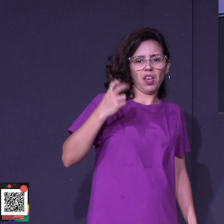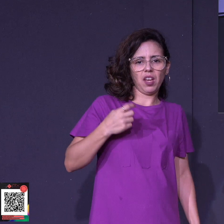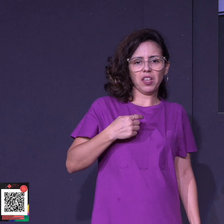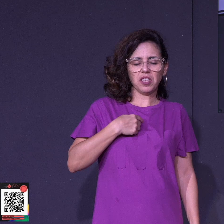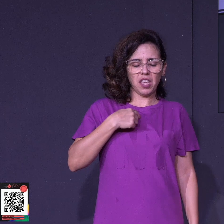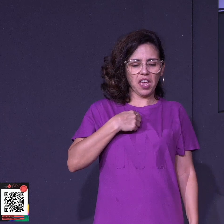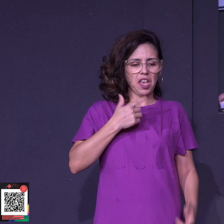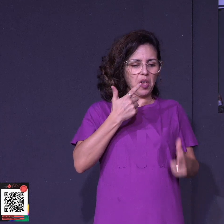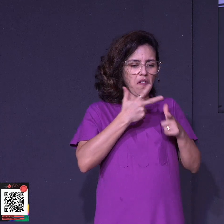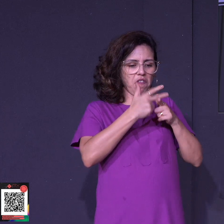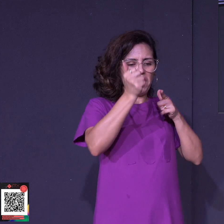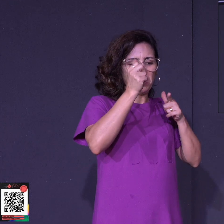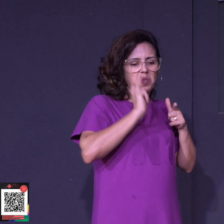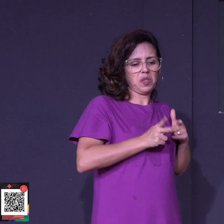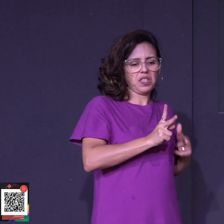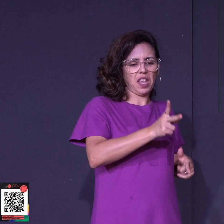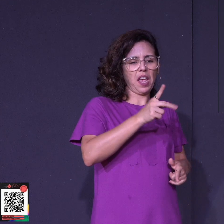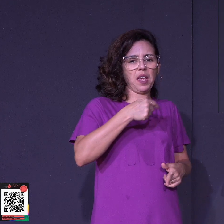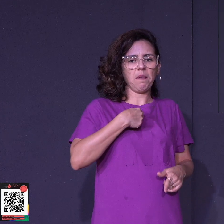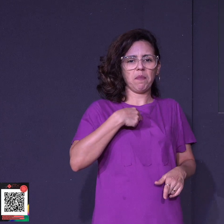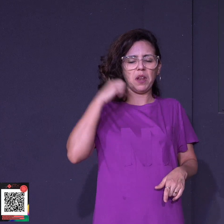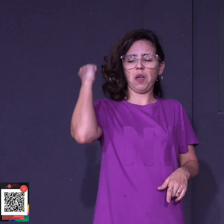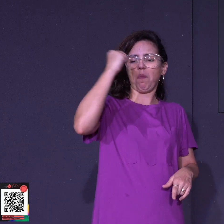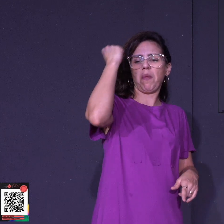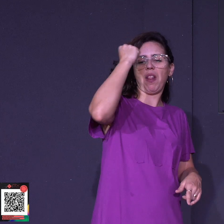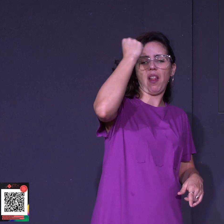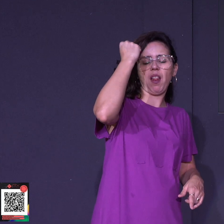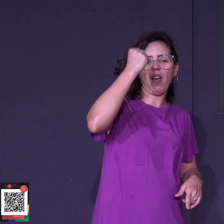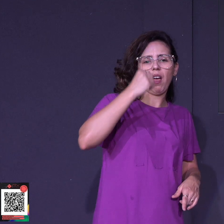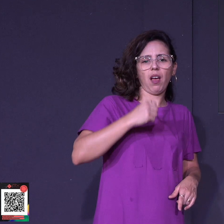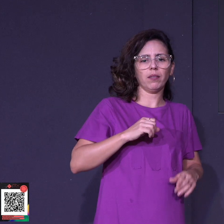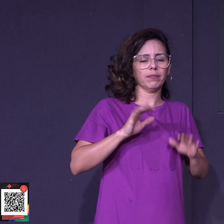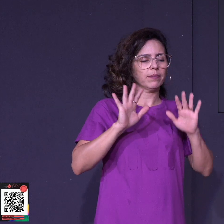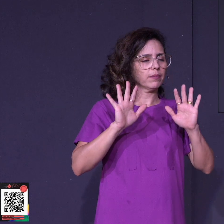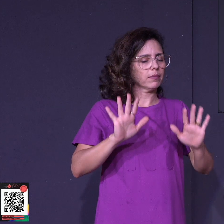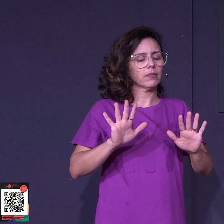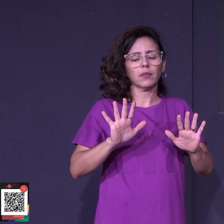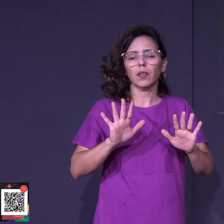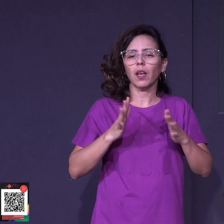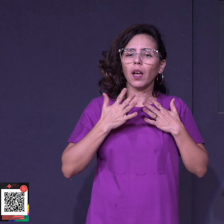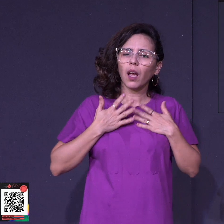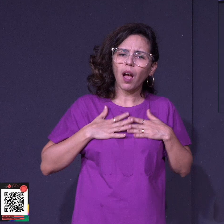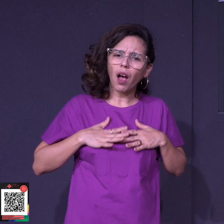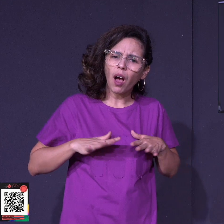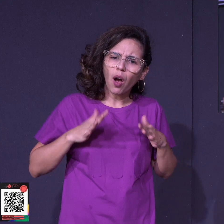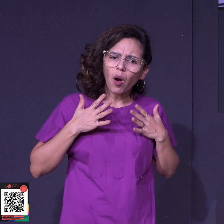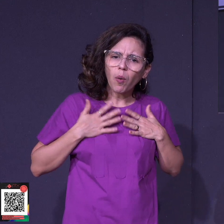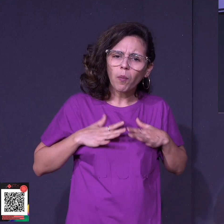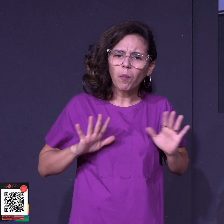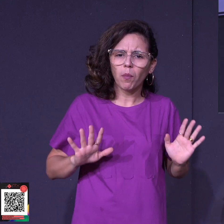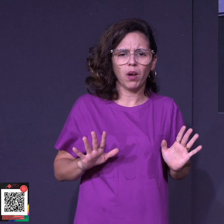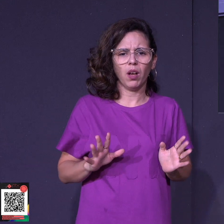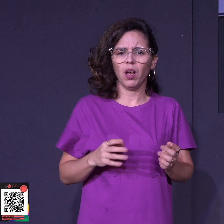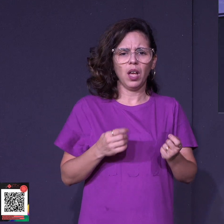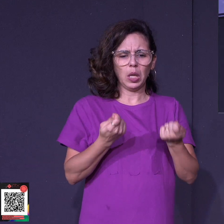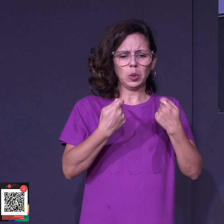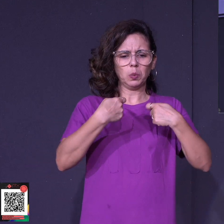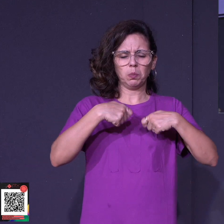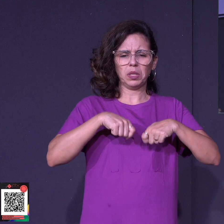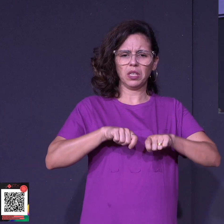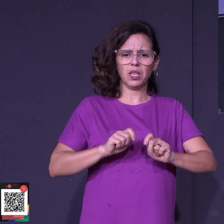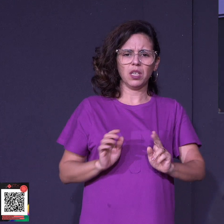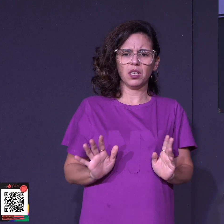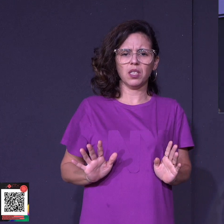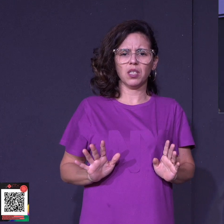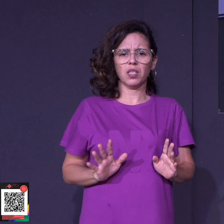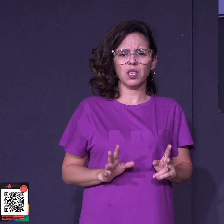que sair ganhando, eu tenho que me dar bem. Não, o que é meu está nas mãos do Senhor. Não preciso derrubar ninguém, não preciso aprontar para ninguém. Eu